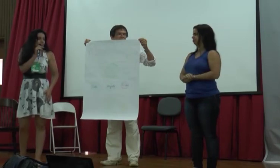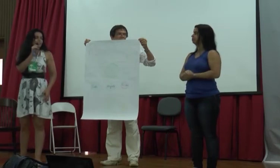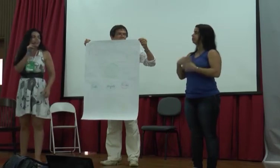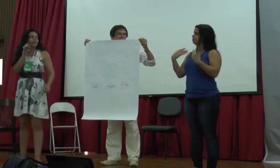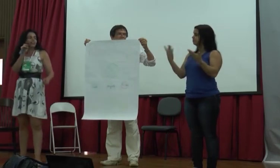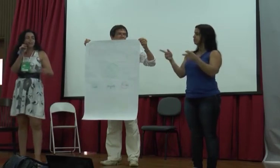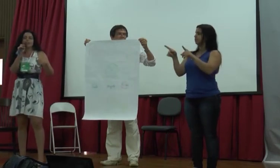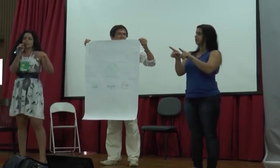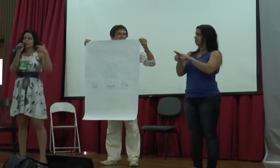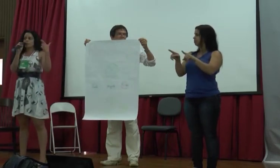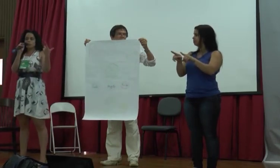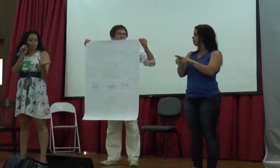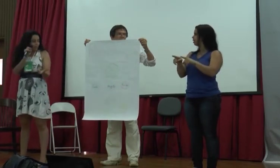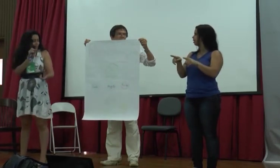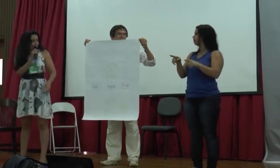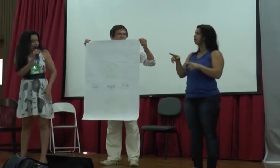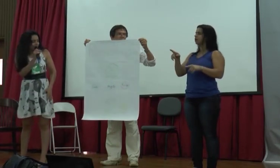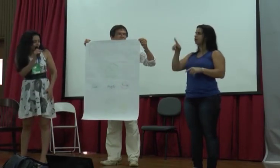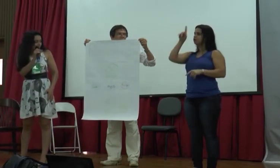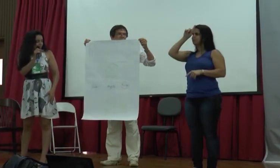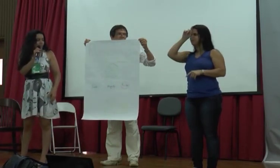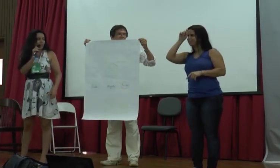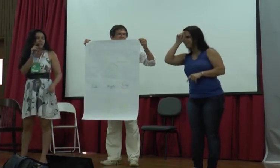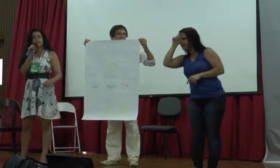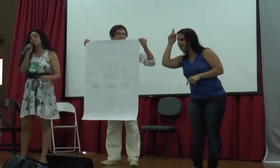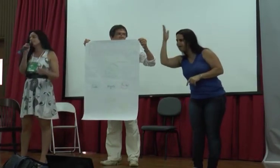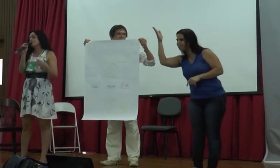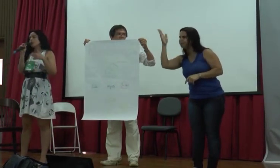também os hospitais, né?